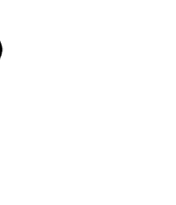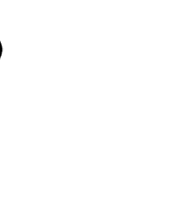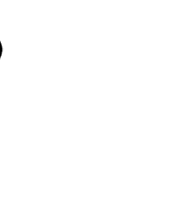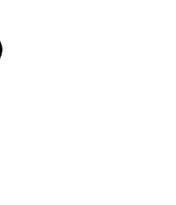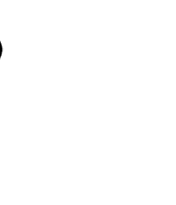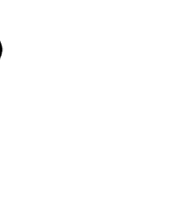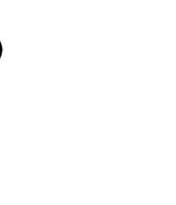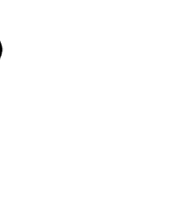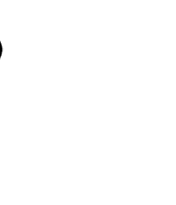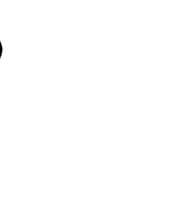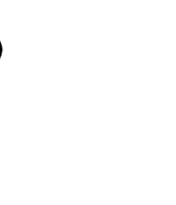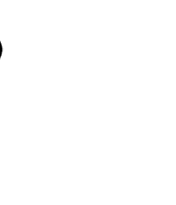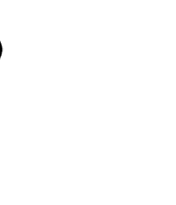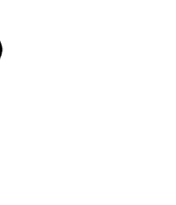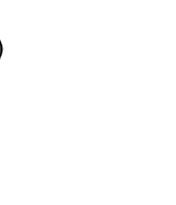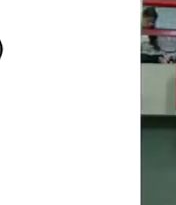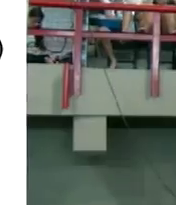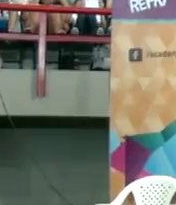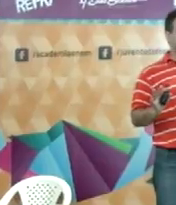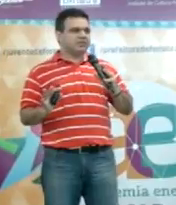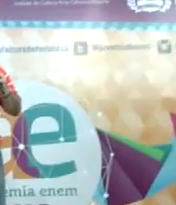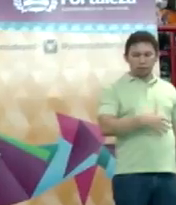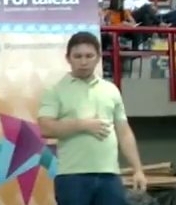casa. Tranquilo?